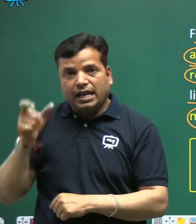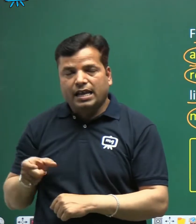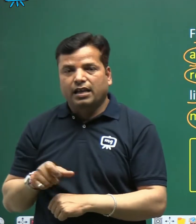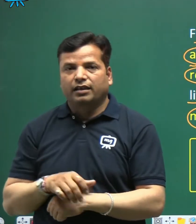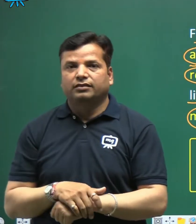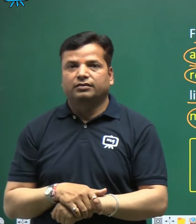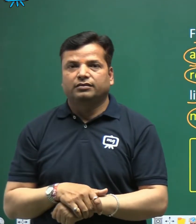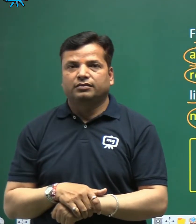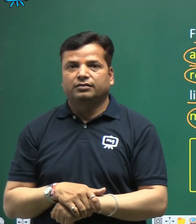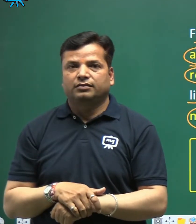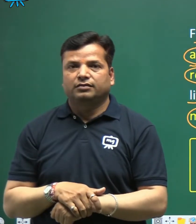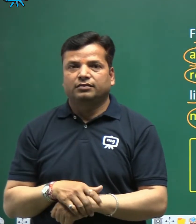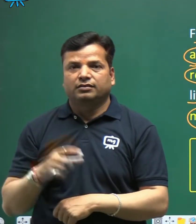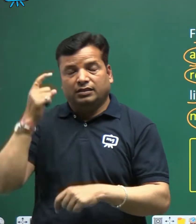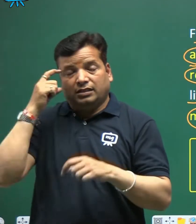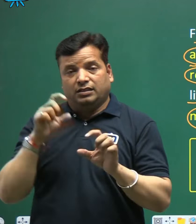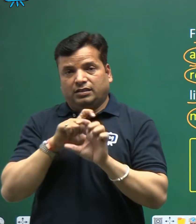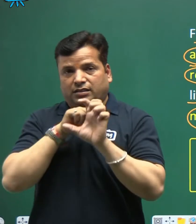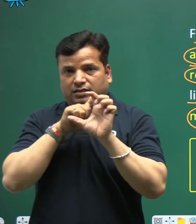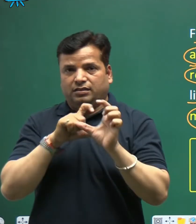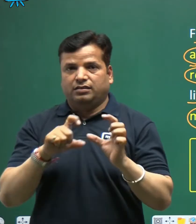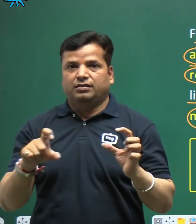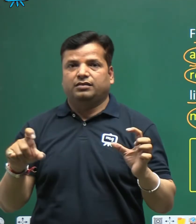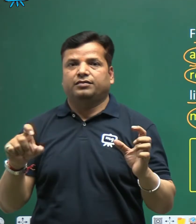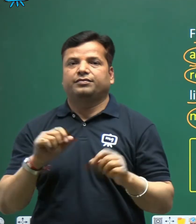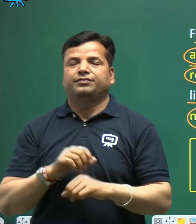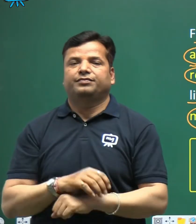realize, एहसास,